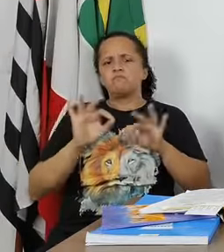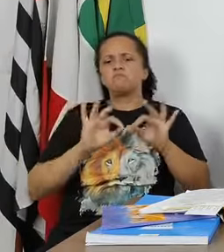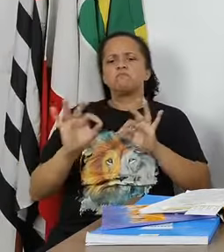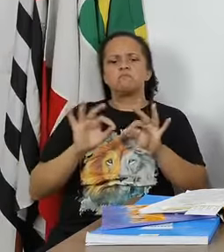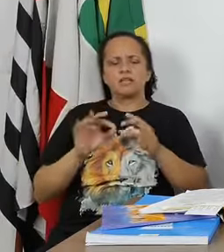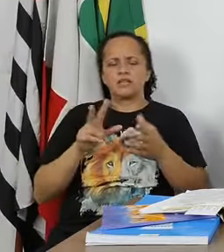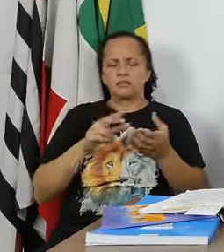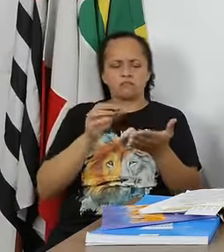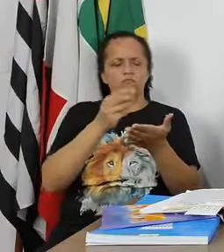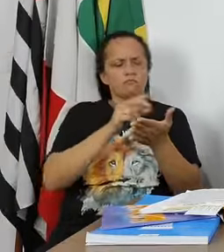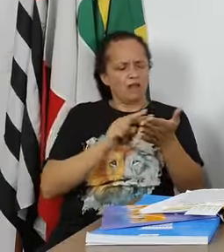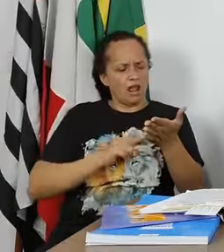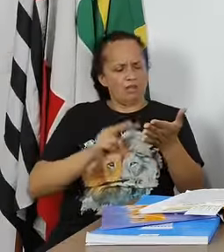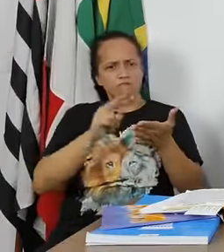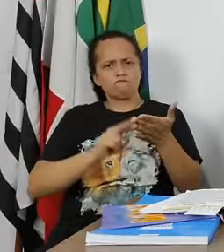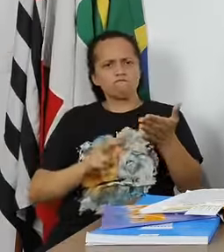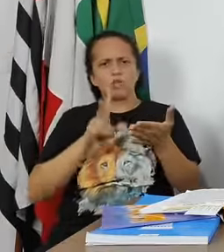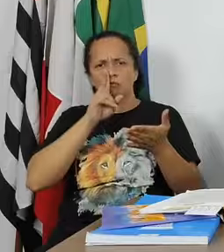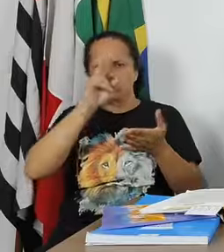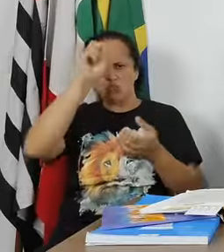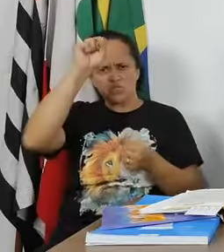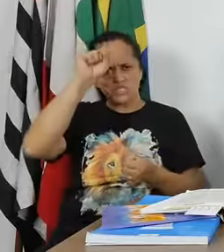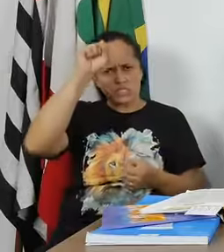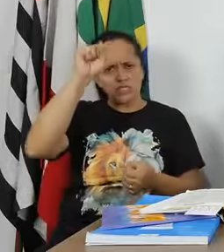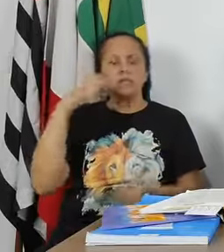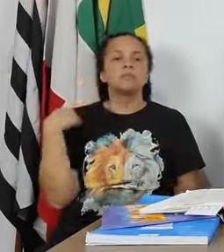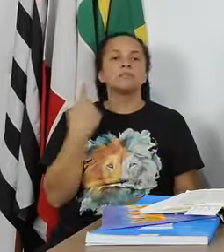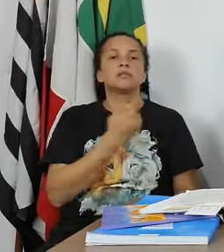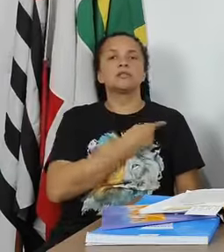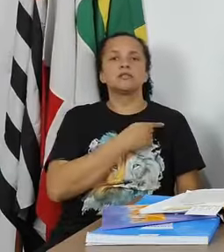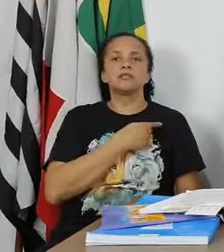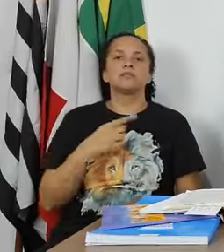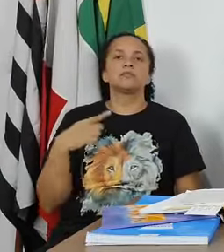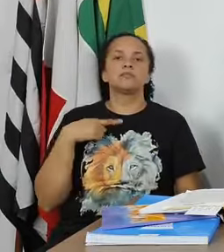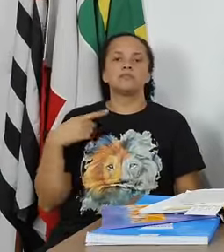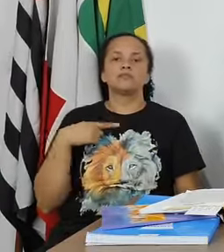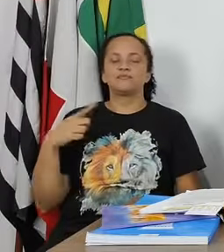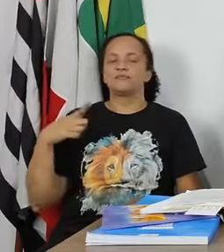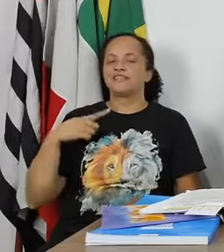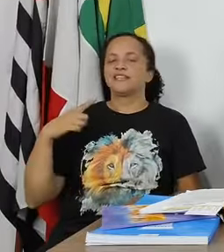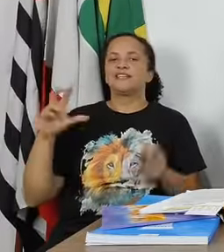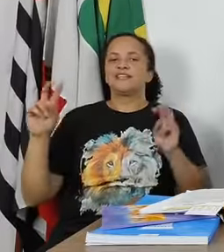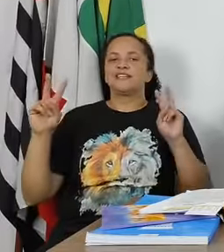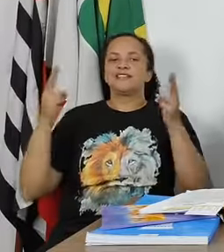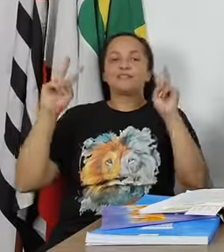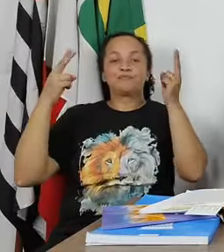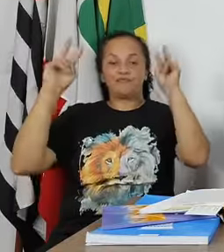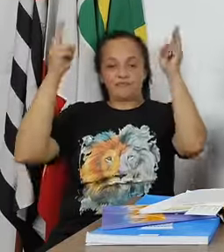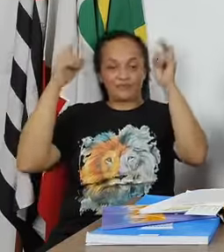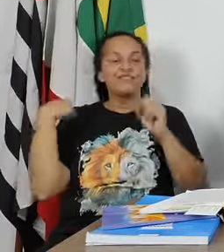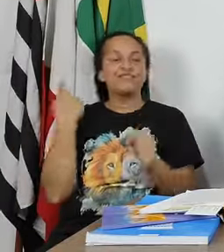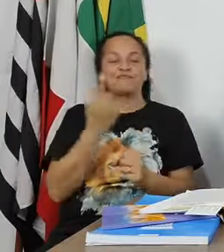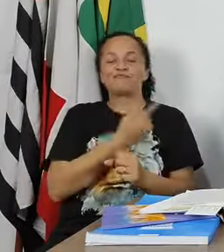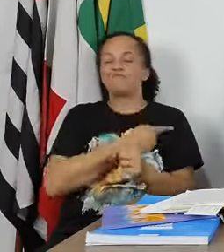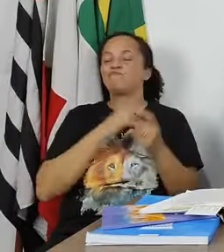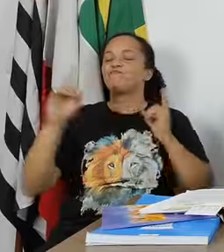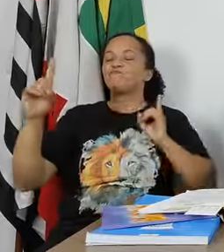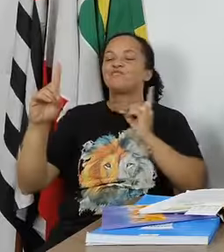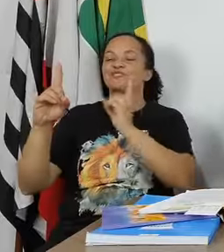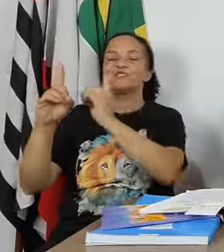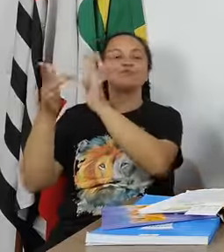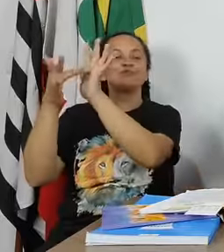nos fortalecer, para que a gente venha alcançar com êxito, né? Ser um discípulo de Cristo